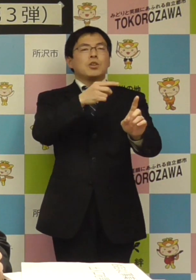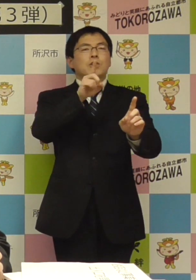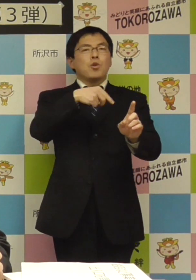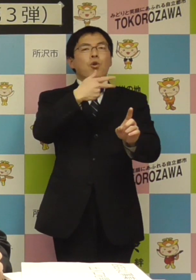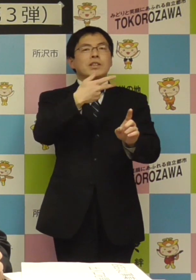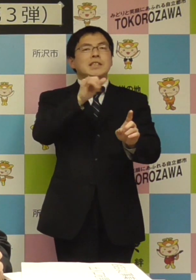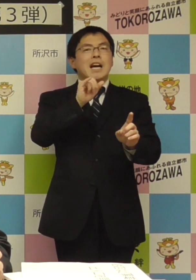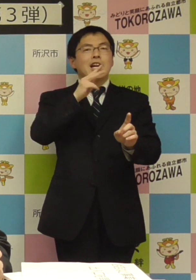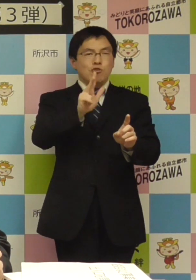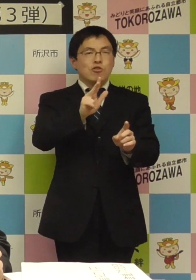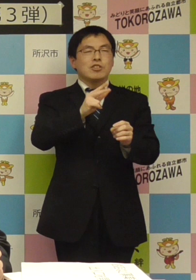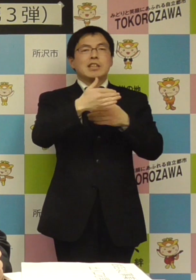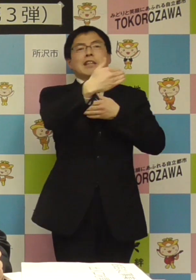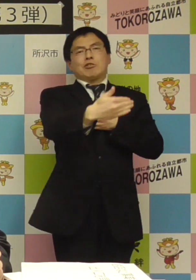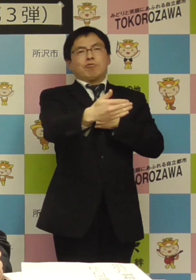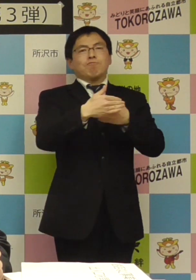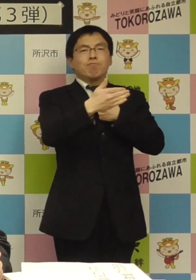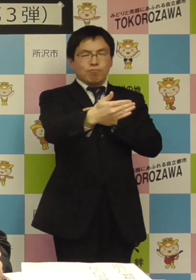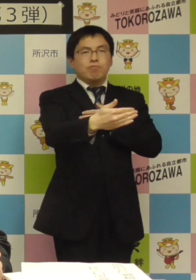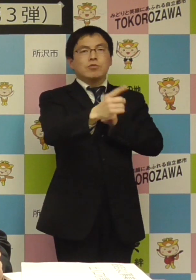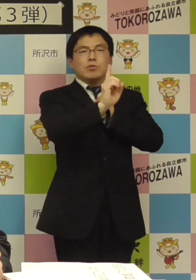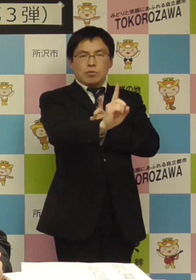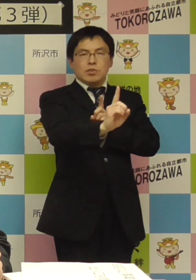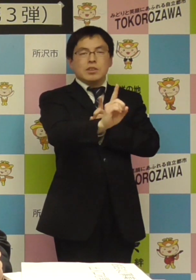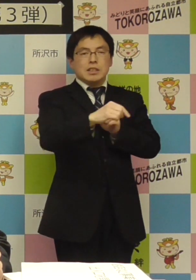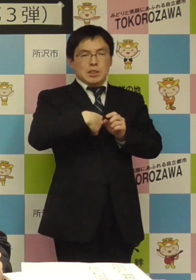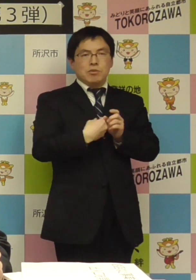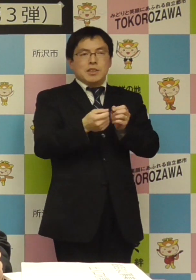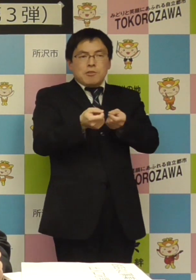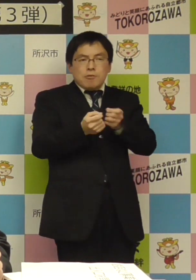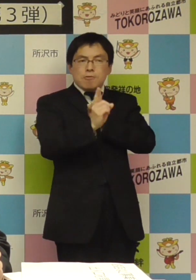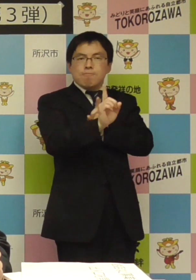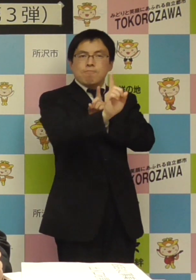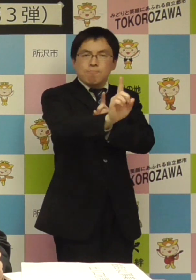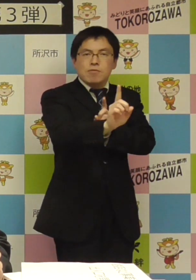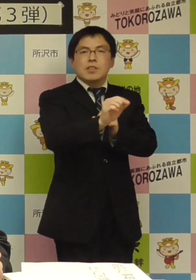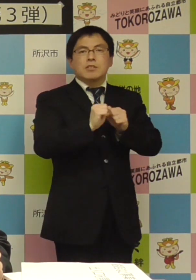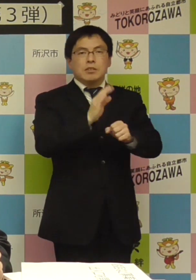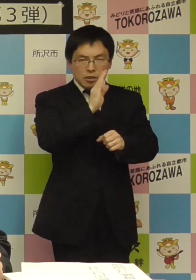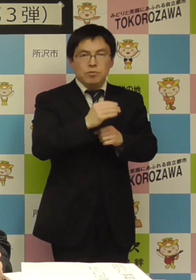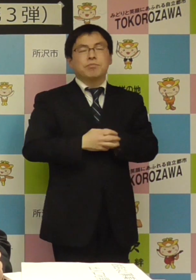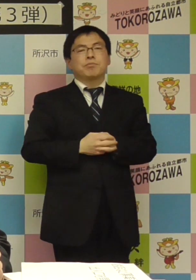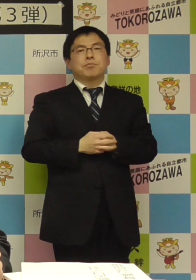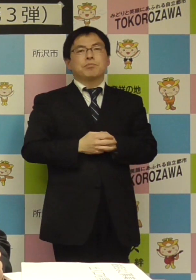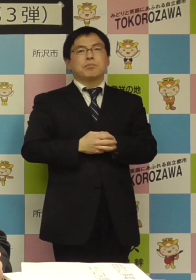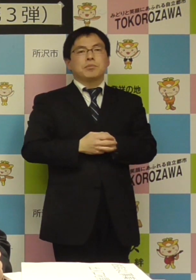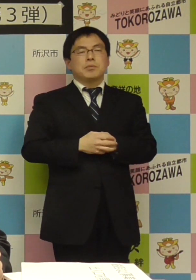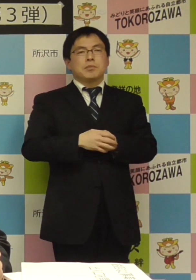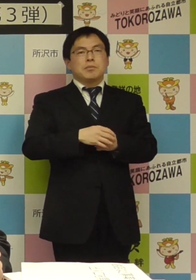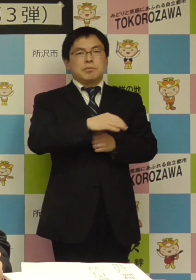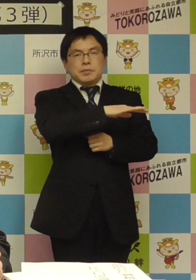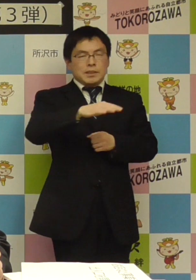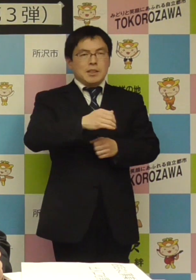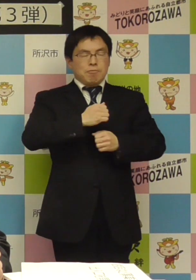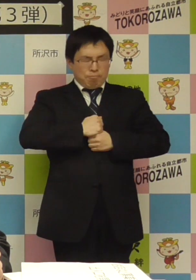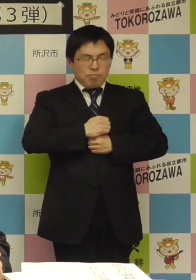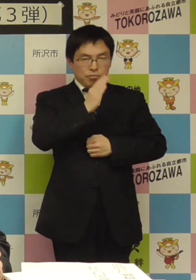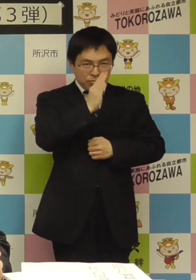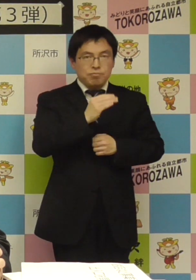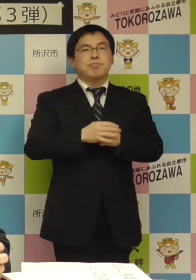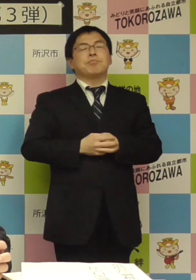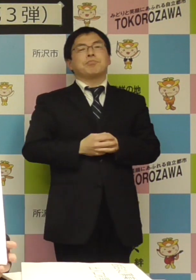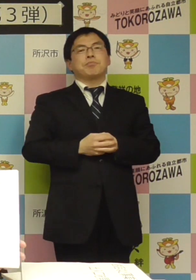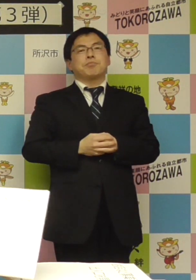ですが、一定の距離をぜひご自分で取ってください。賢い行動をお願いいたします。